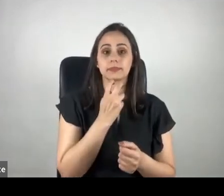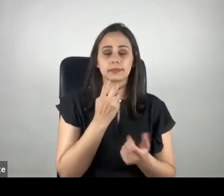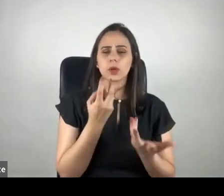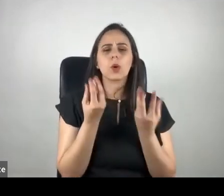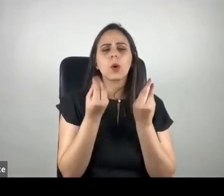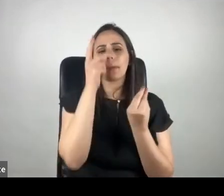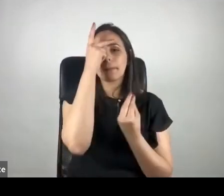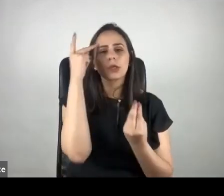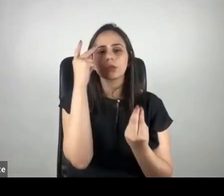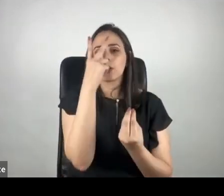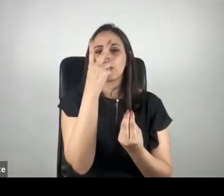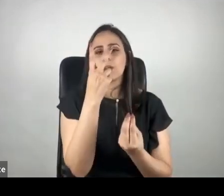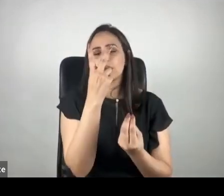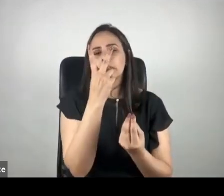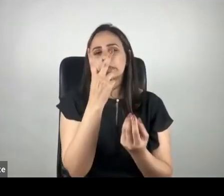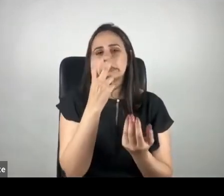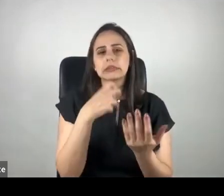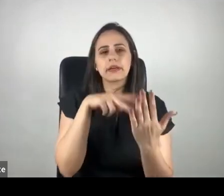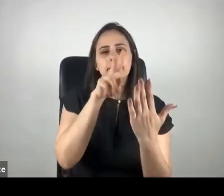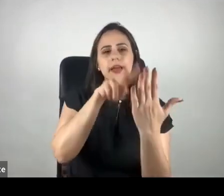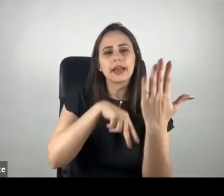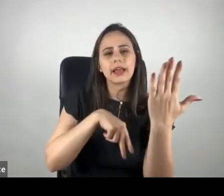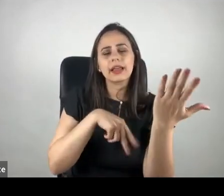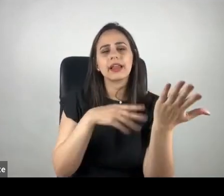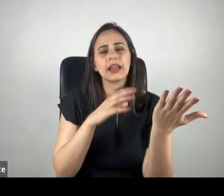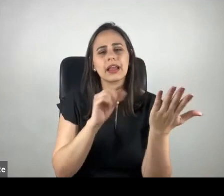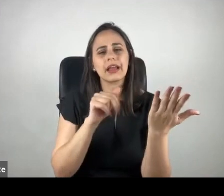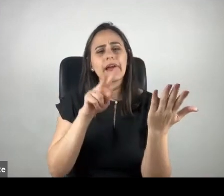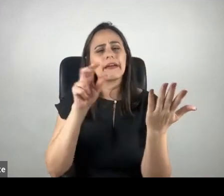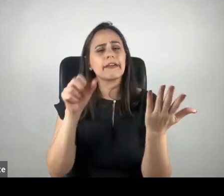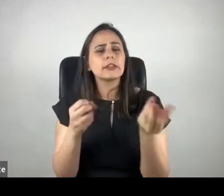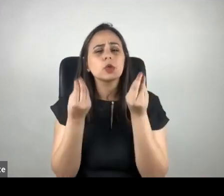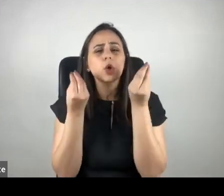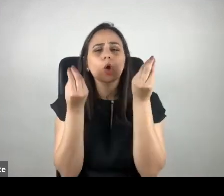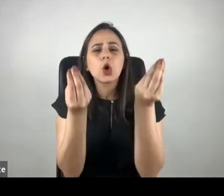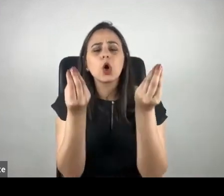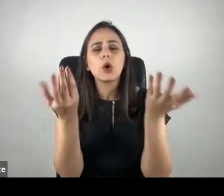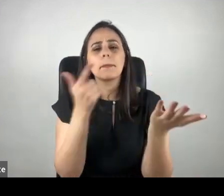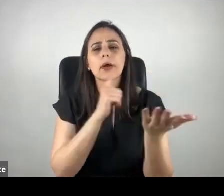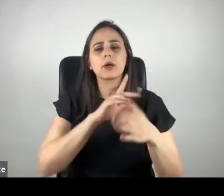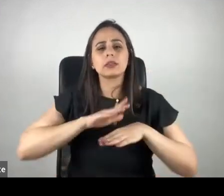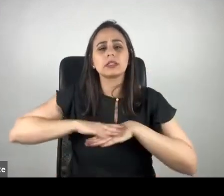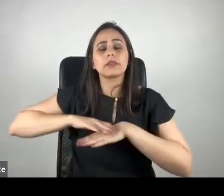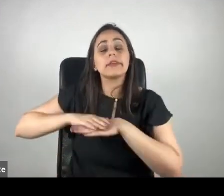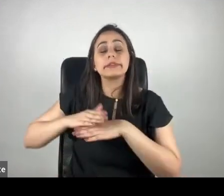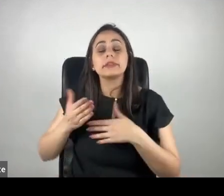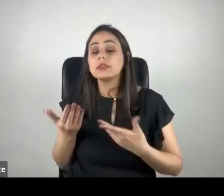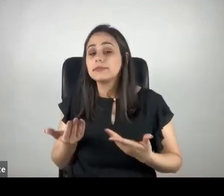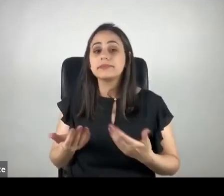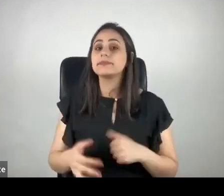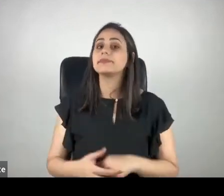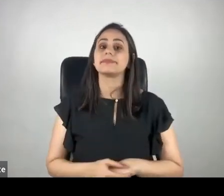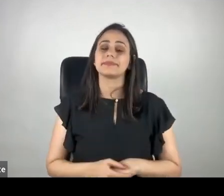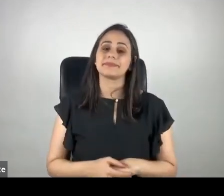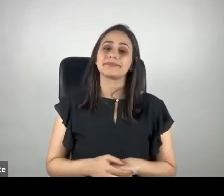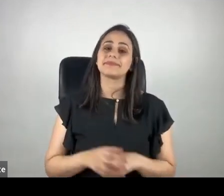lê um Business Model Canvas, por exemplo, para fazer. Então,